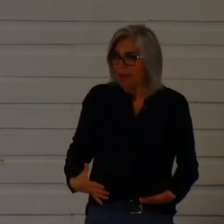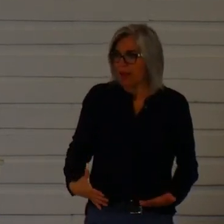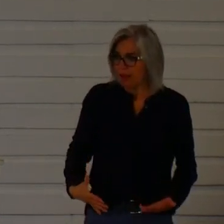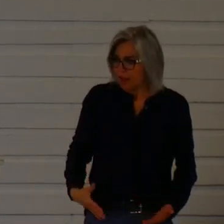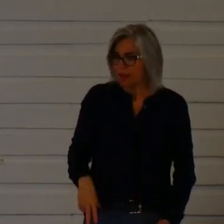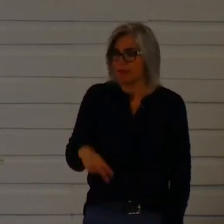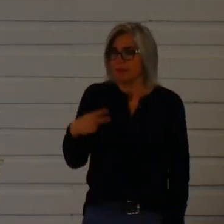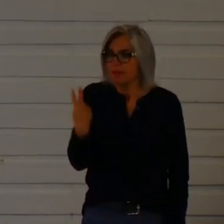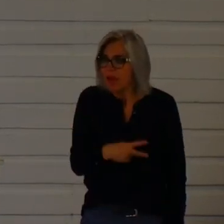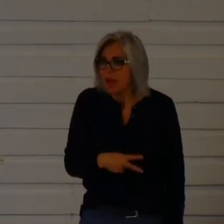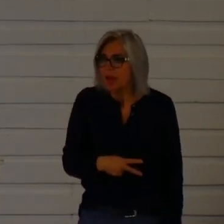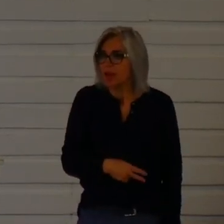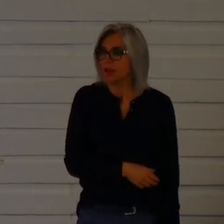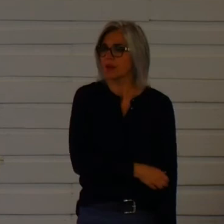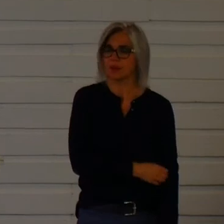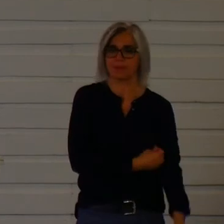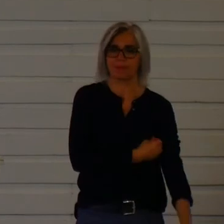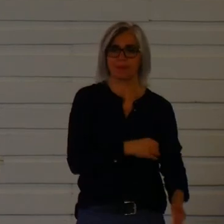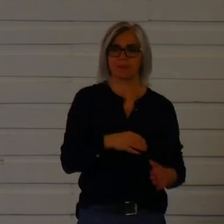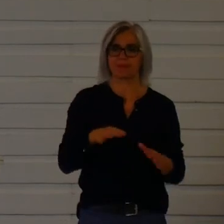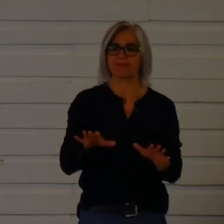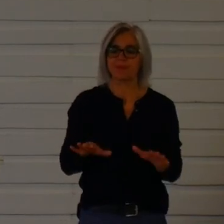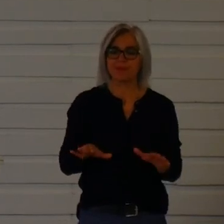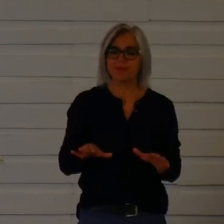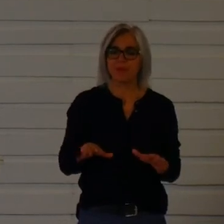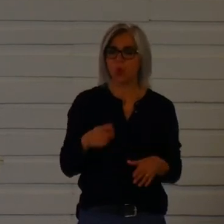Questa è un'affermazione che non troviamo più in nessun posto.